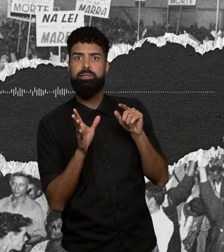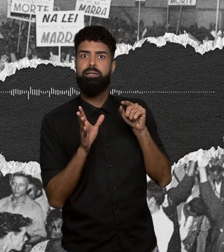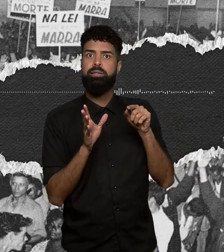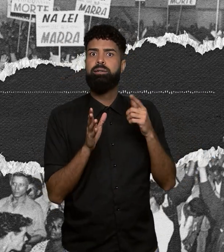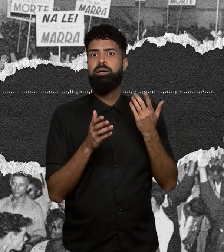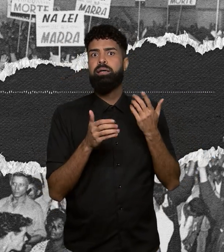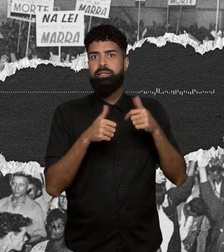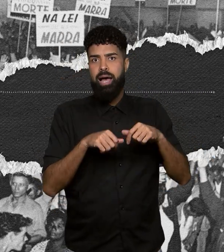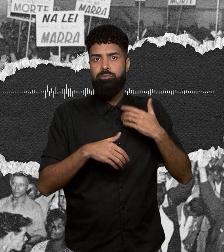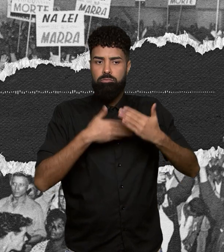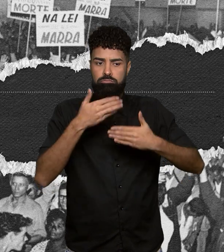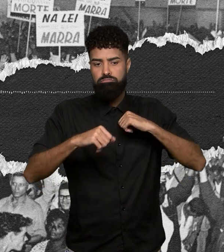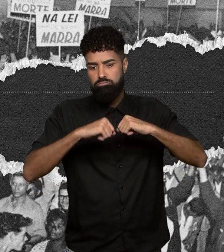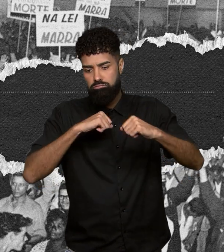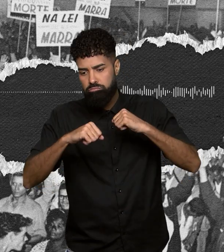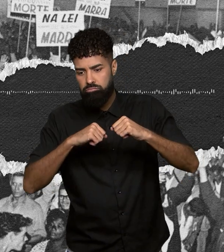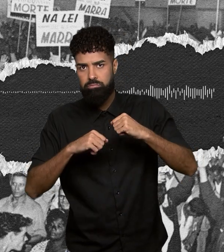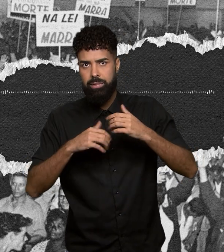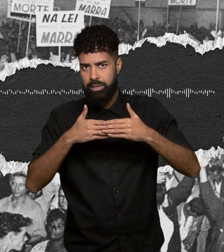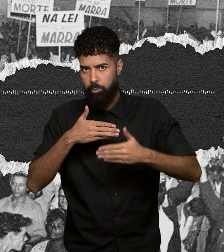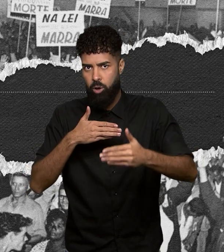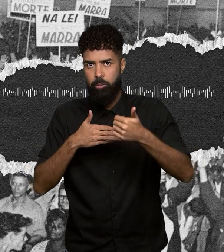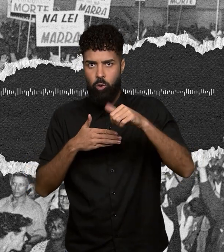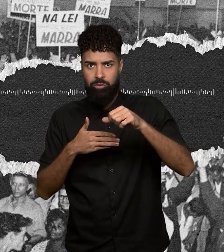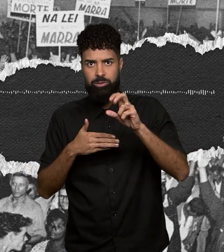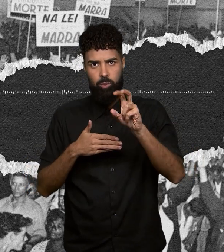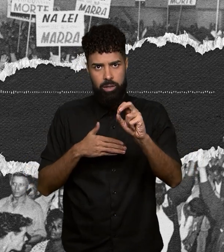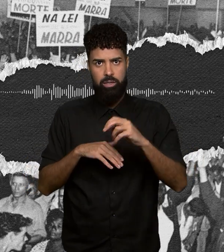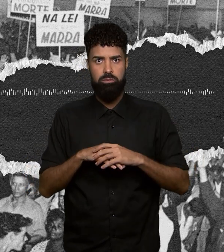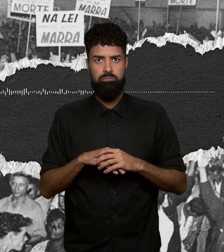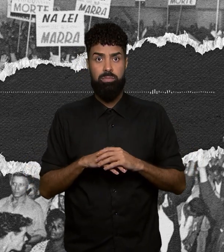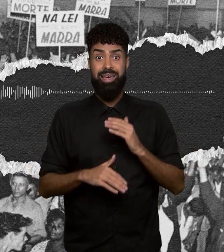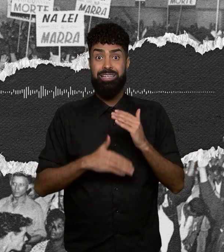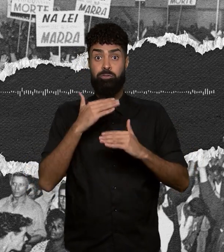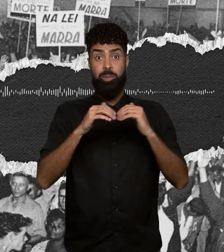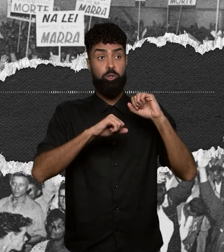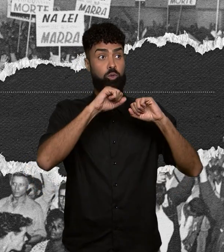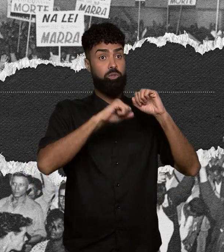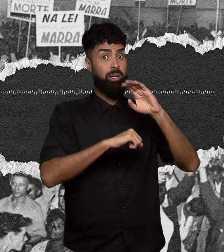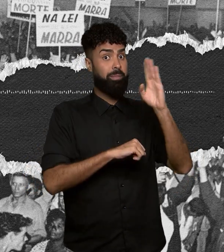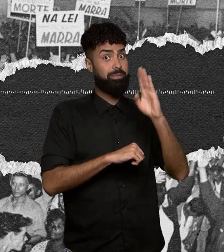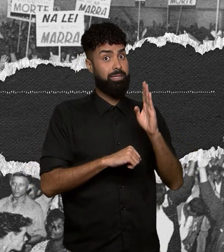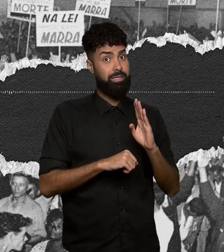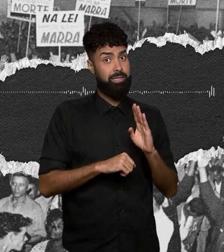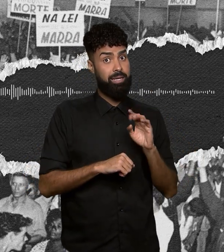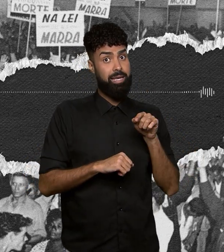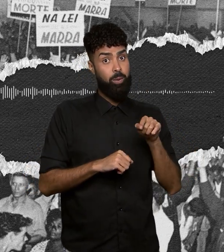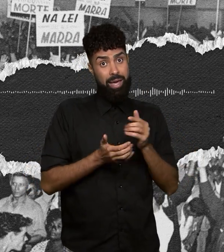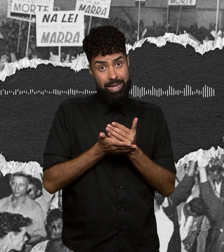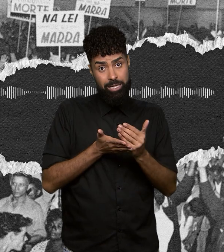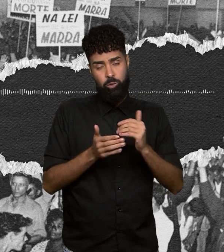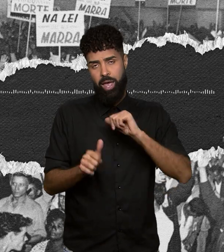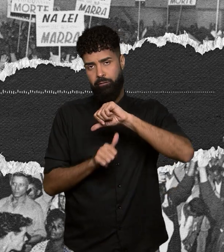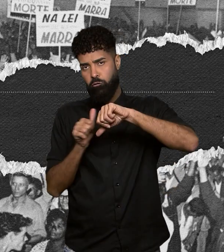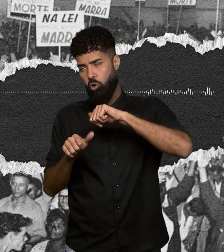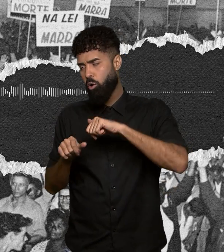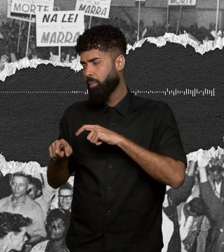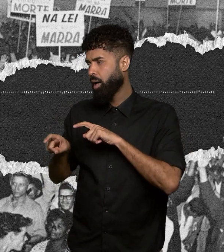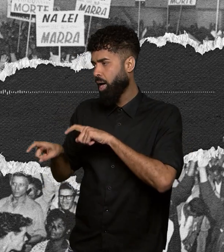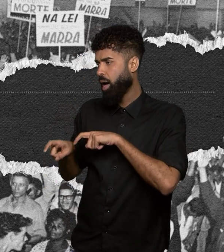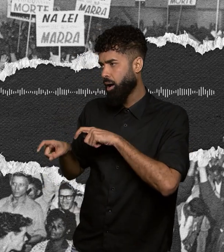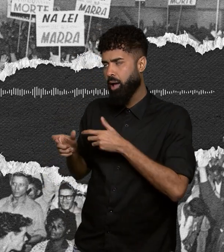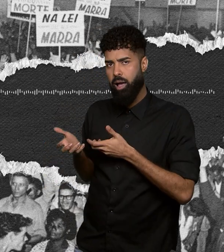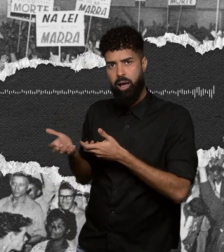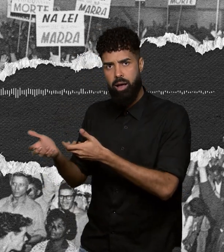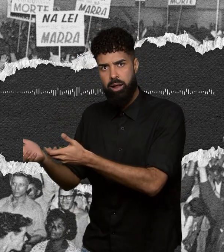construindo a partir dos anos 50 que é o desenvolvimento da indústria brasileira e o início da reforma agrária e